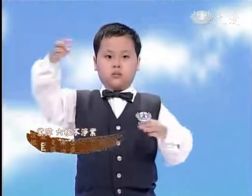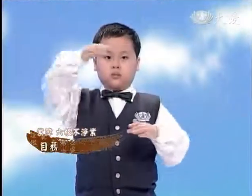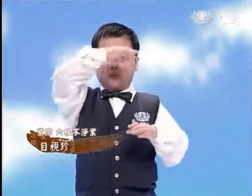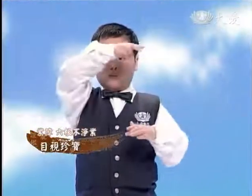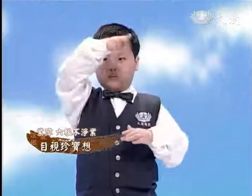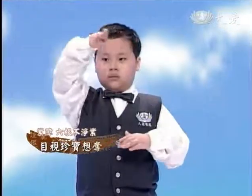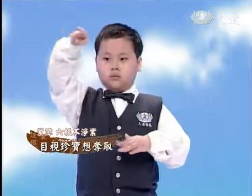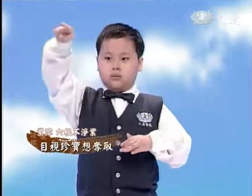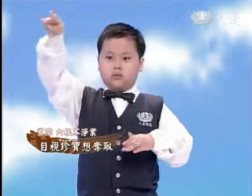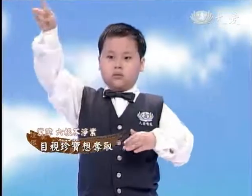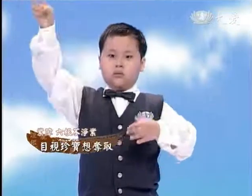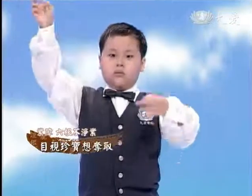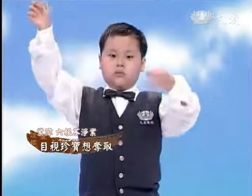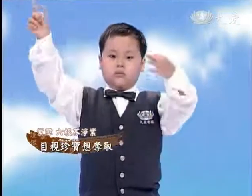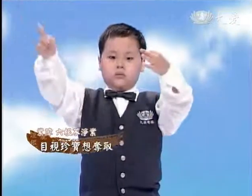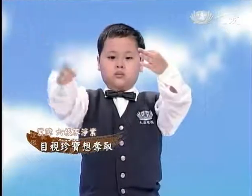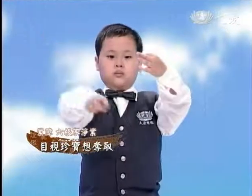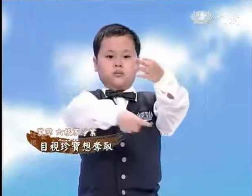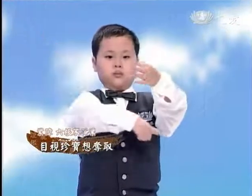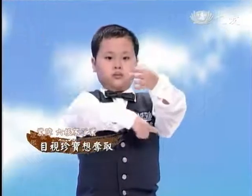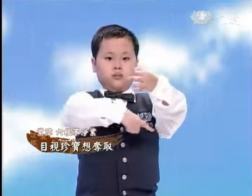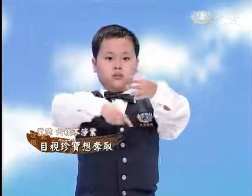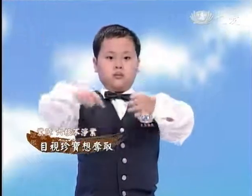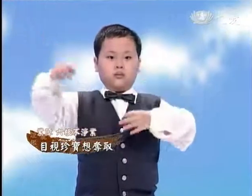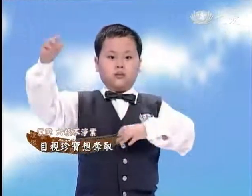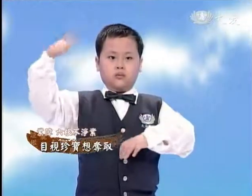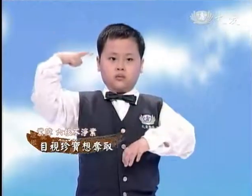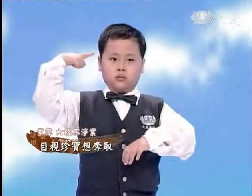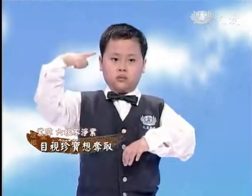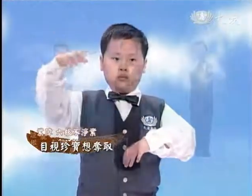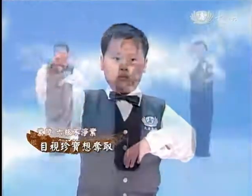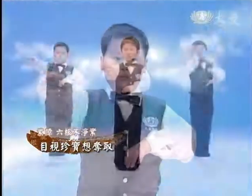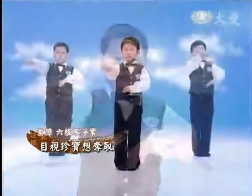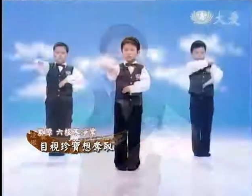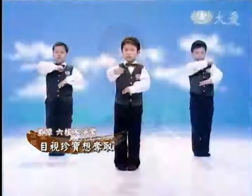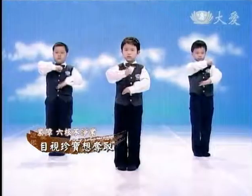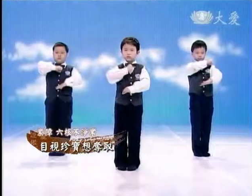目视珍宝想夺取，